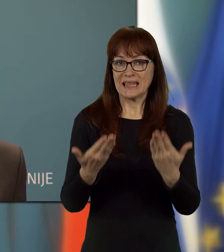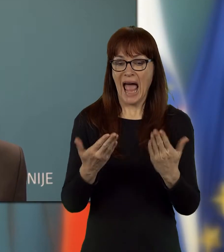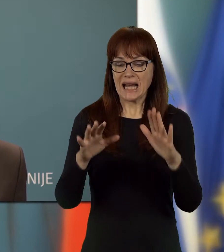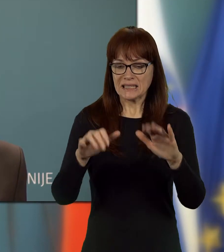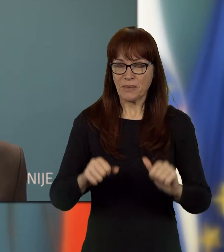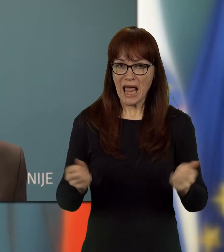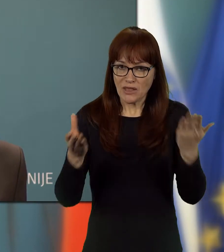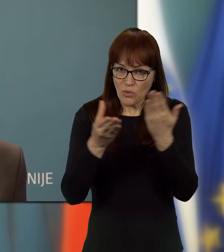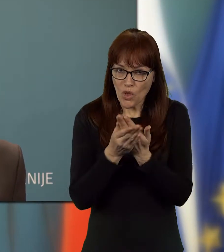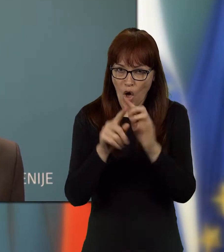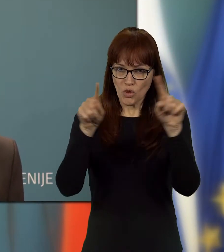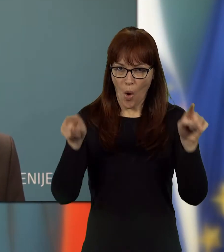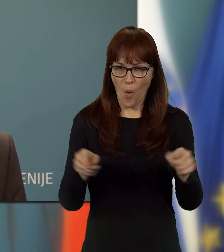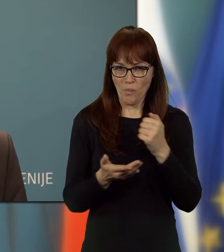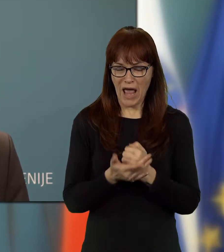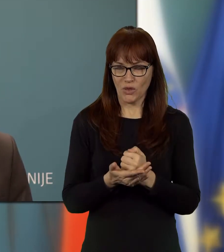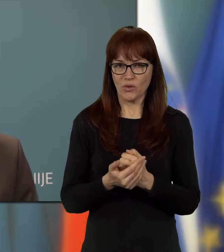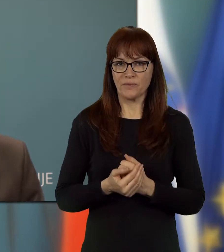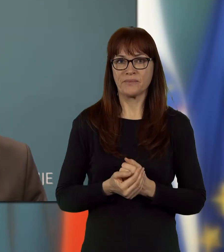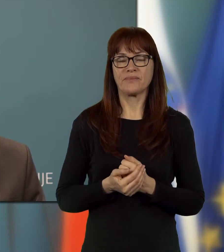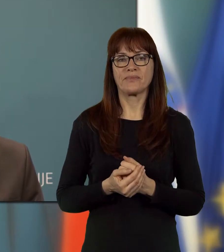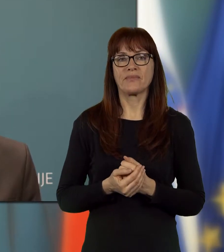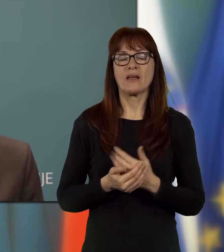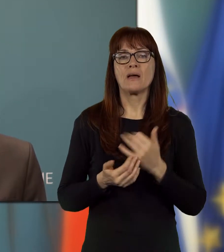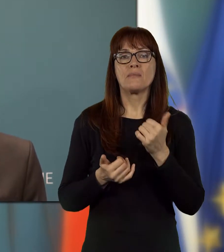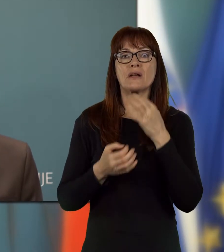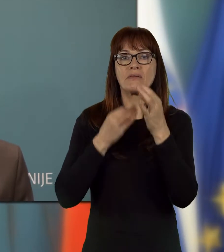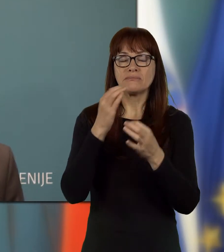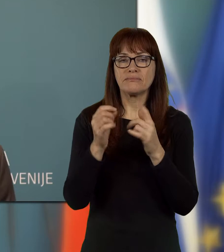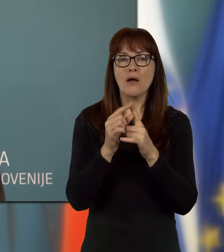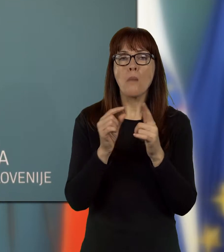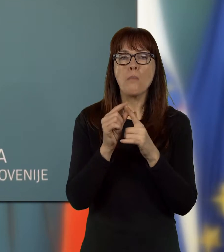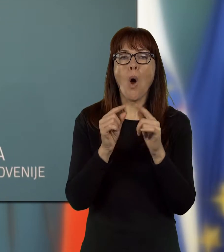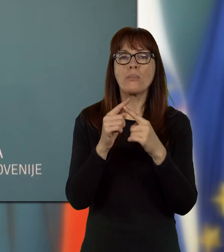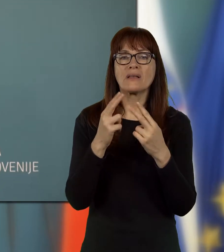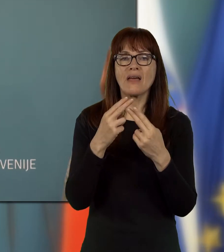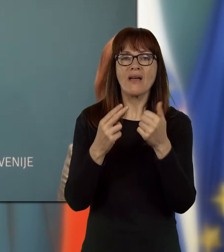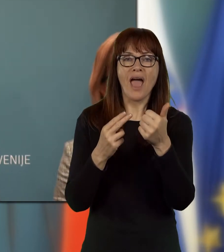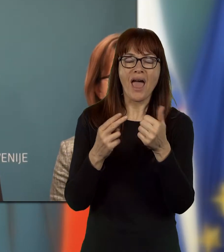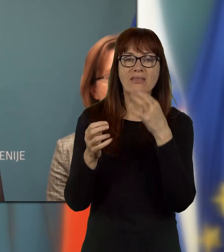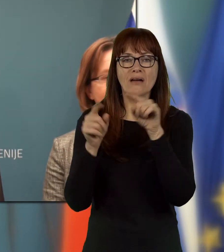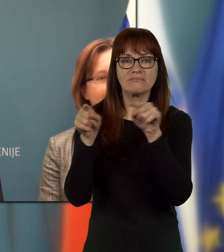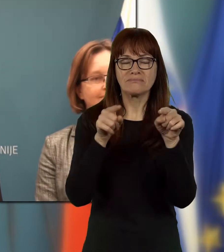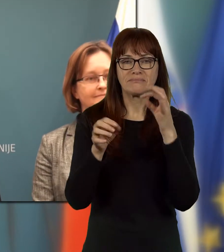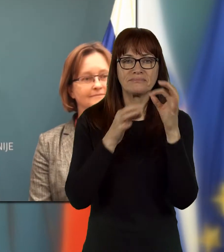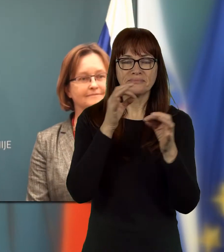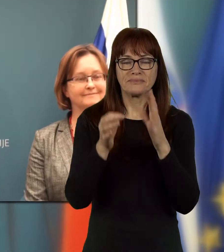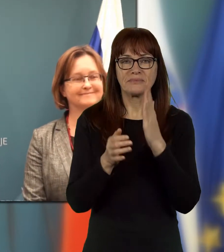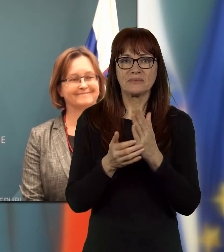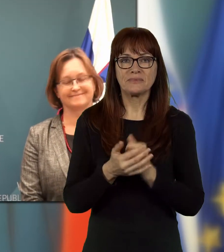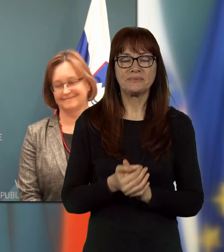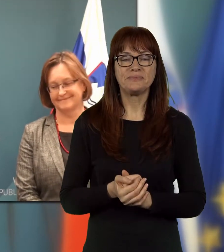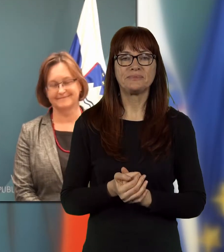danes sprejetem dokumentu. Hvala. Zdaj so na vrsti vaše vprašanja, POP TV 1, oziroma še kako